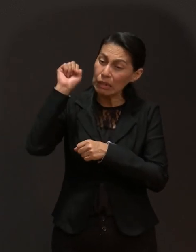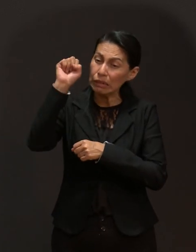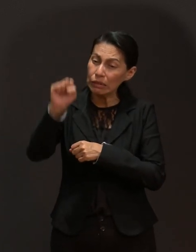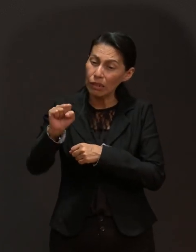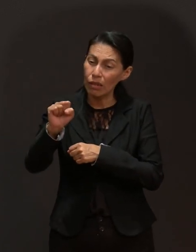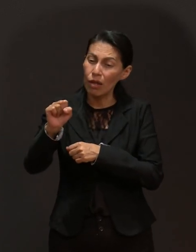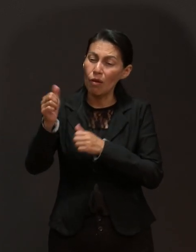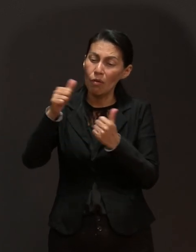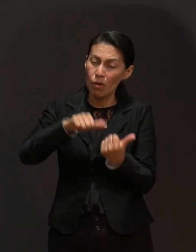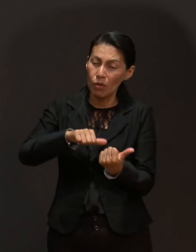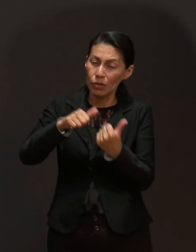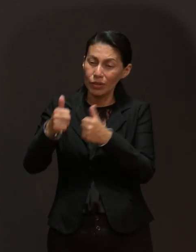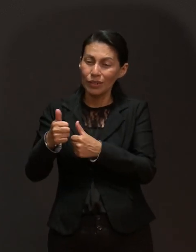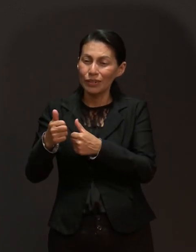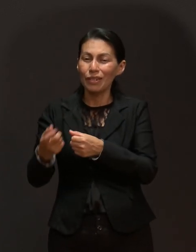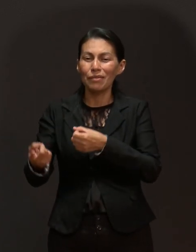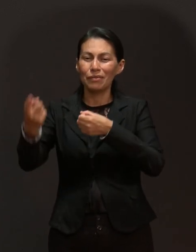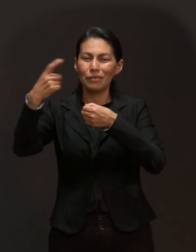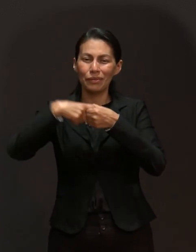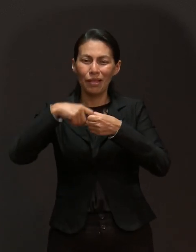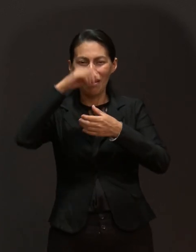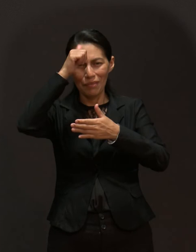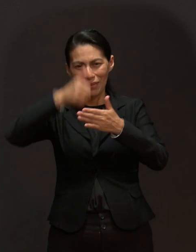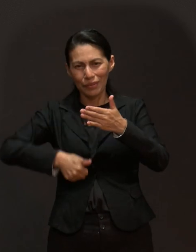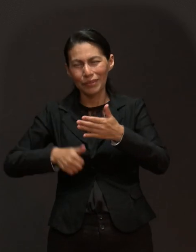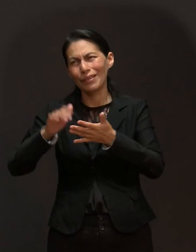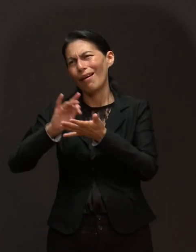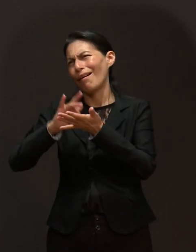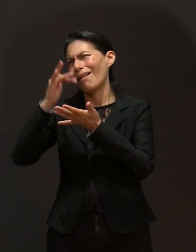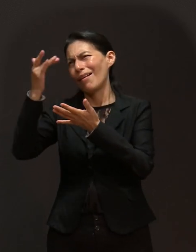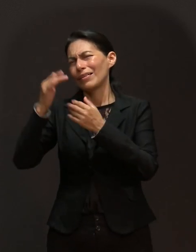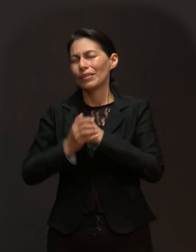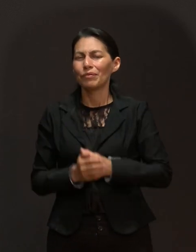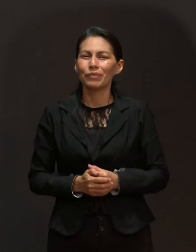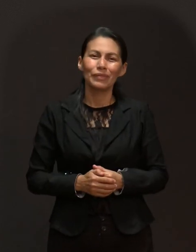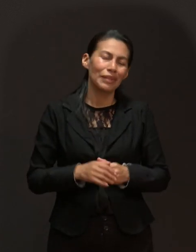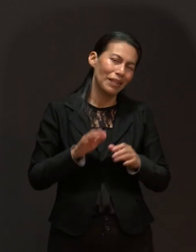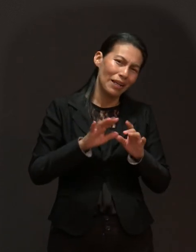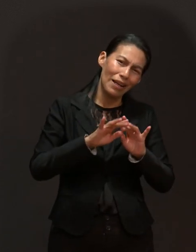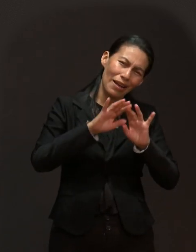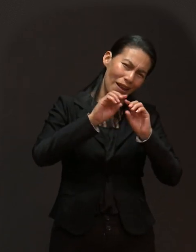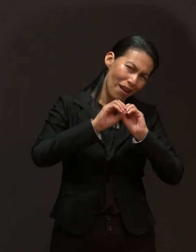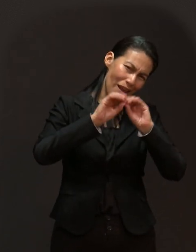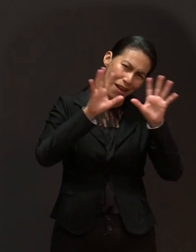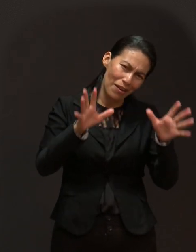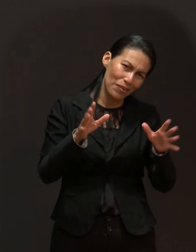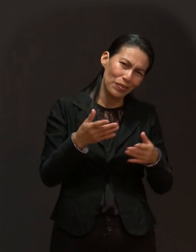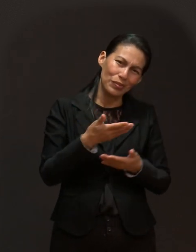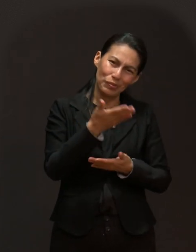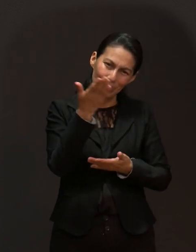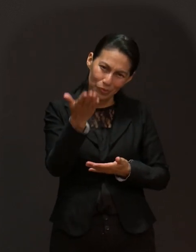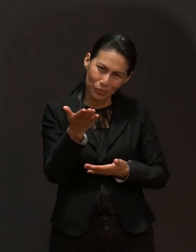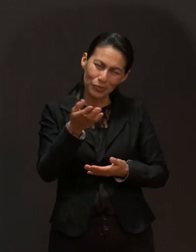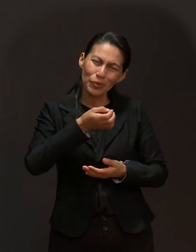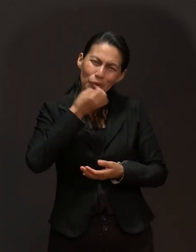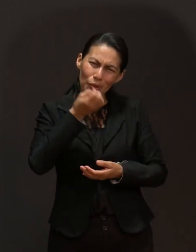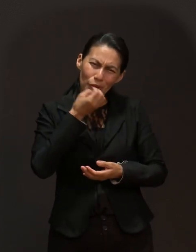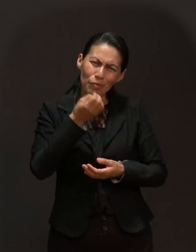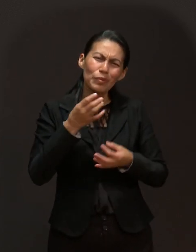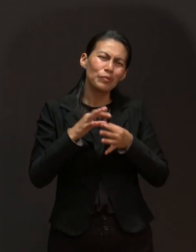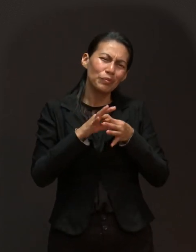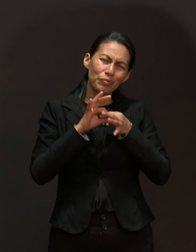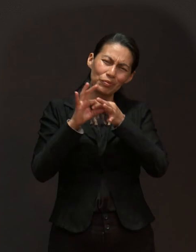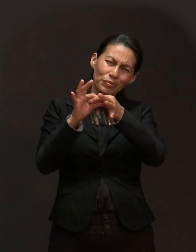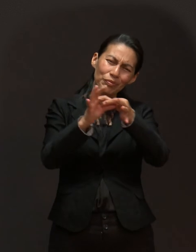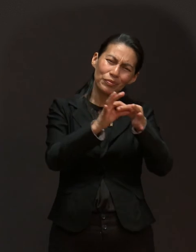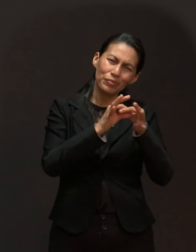su sueño De pertenecer a nuestra iglesia Muchas gracias Desde luego Lilian Nos unimos a